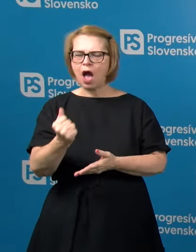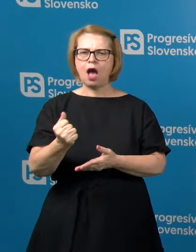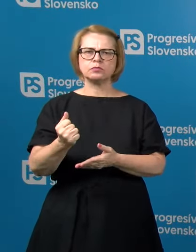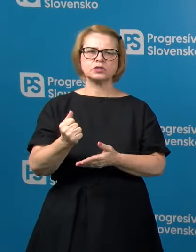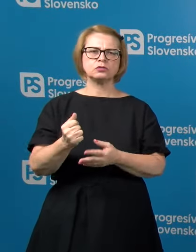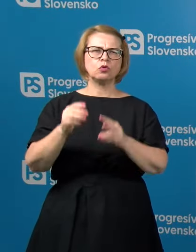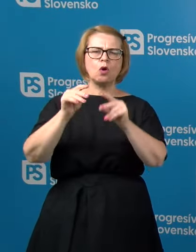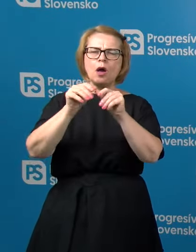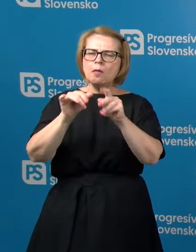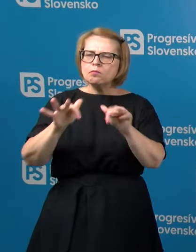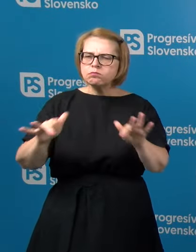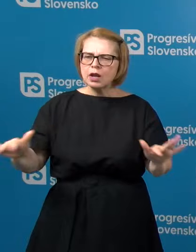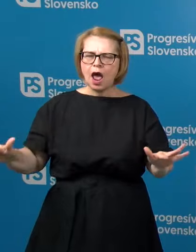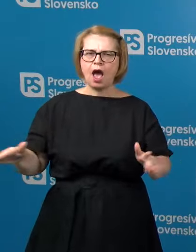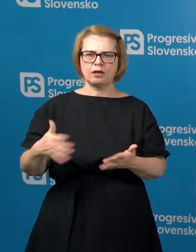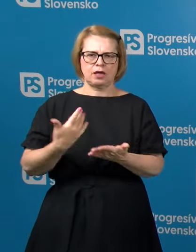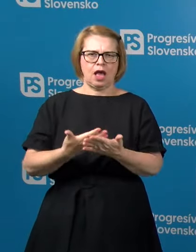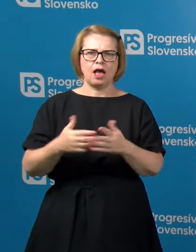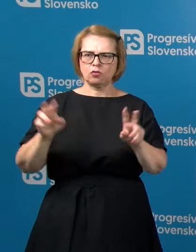a spálenej zeme?